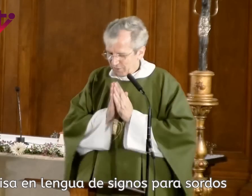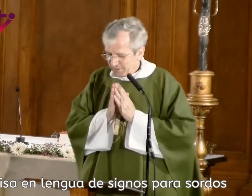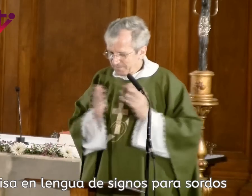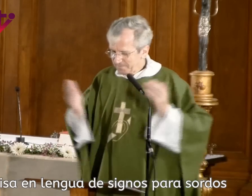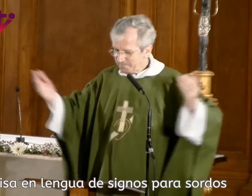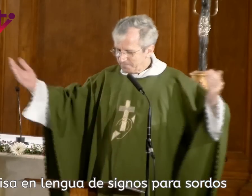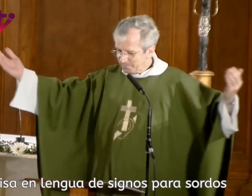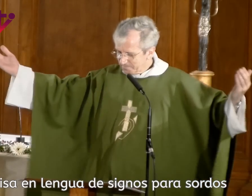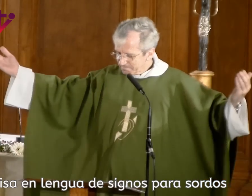Oremos.